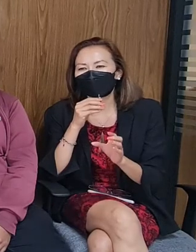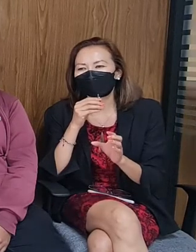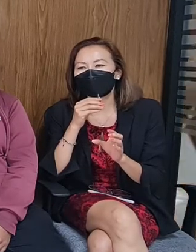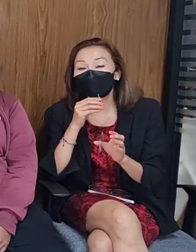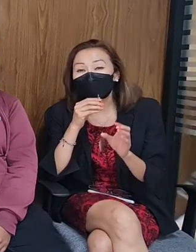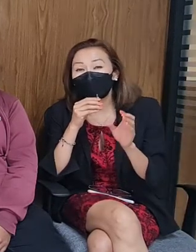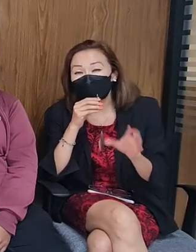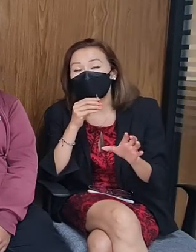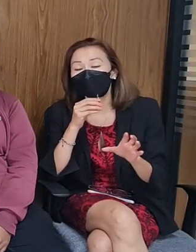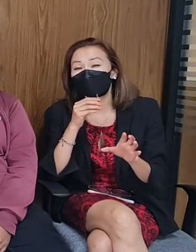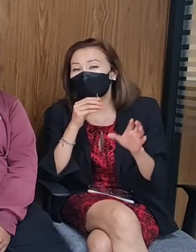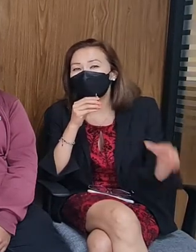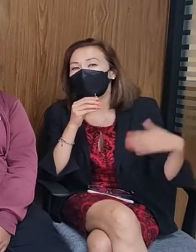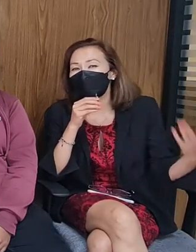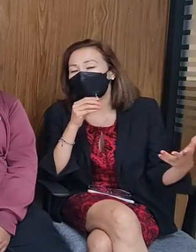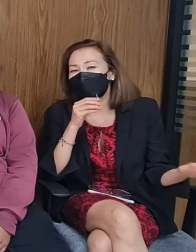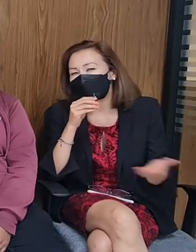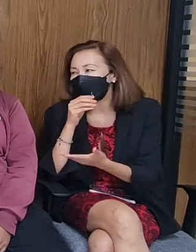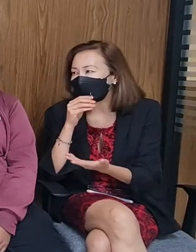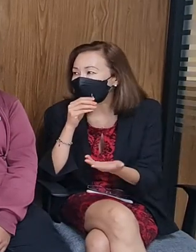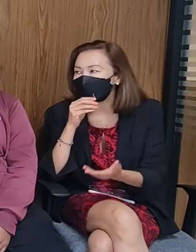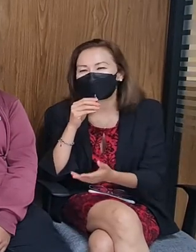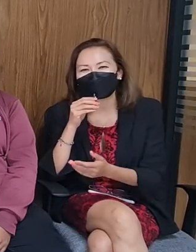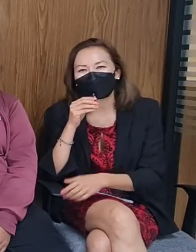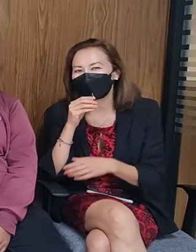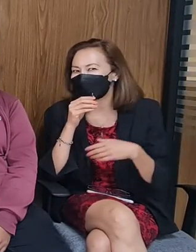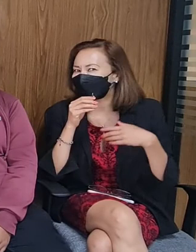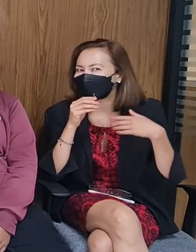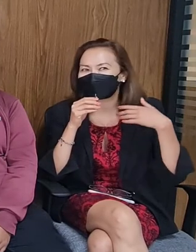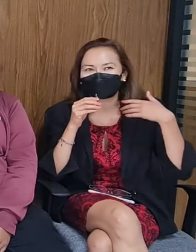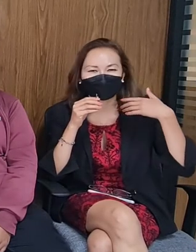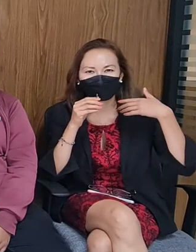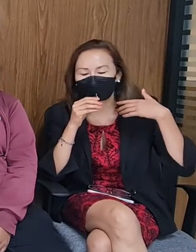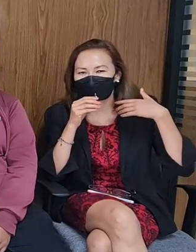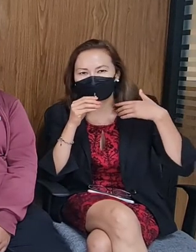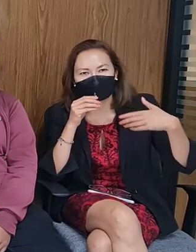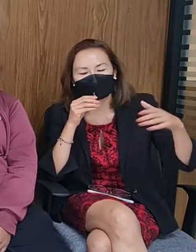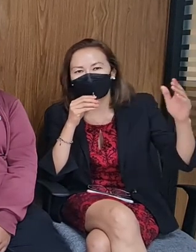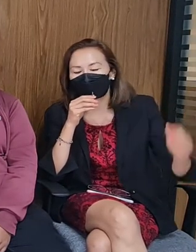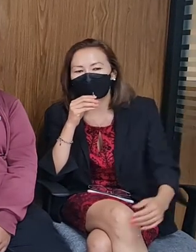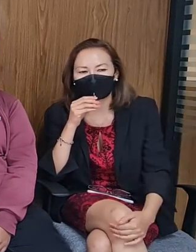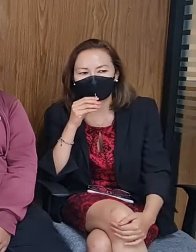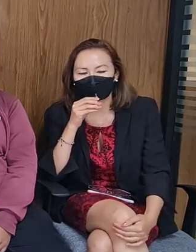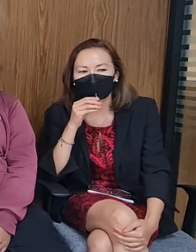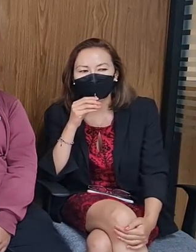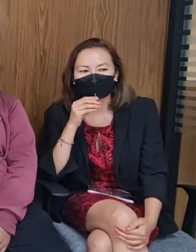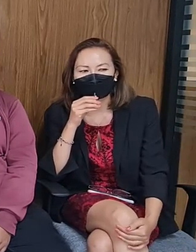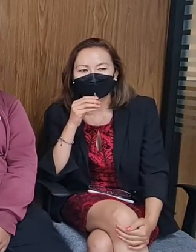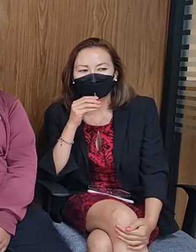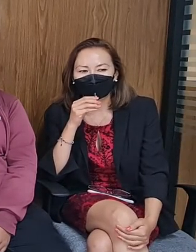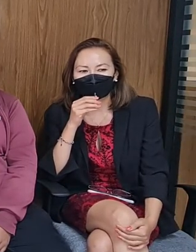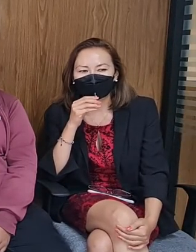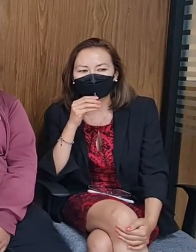carreras han servido y van a servir, apenas van en segundo semestre, entonces tienen muchísima proyección